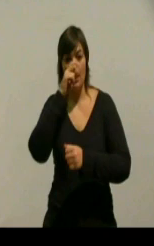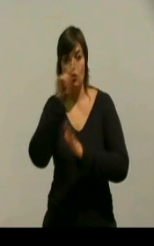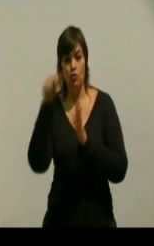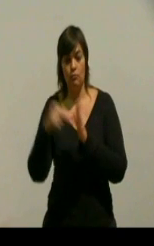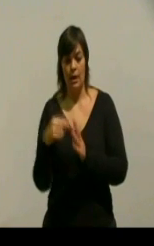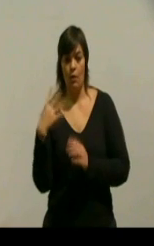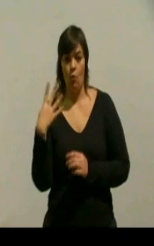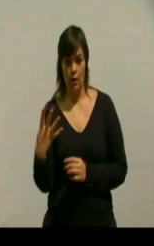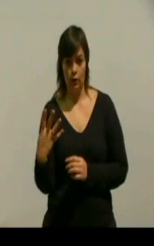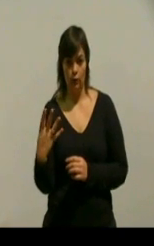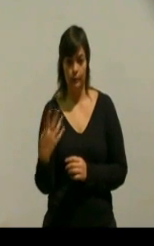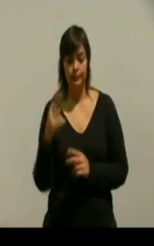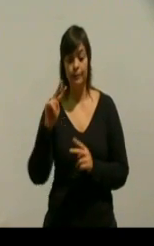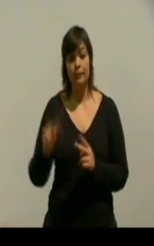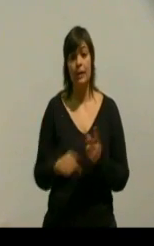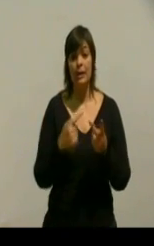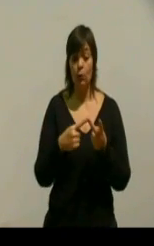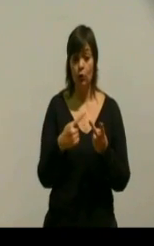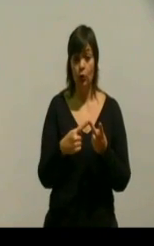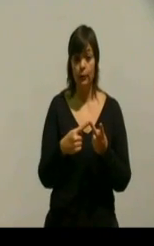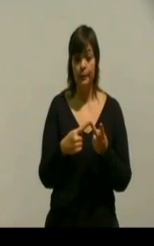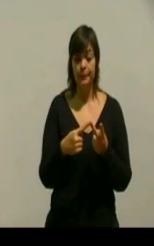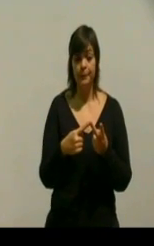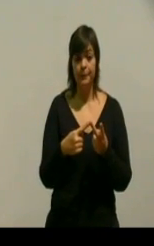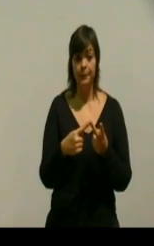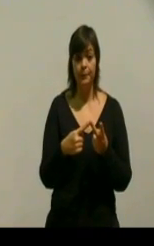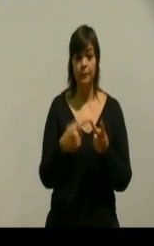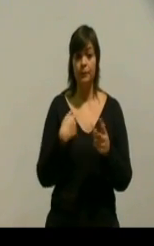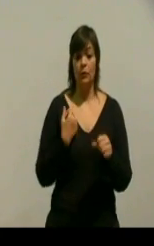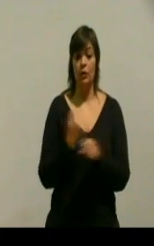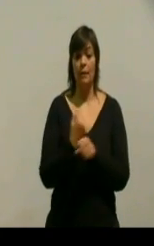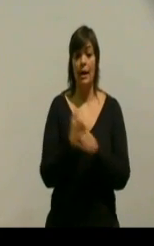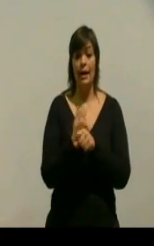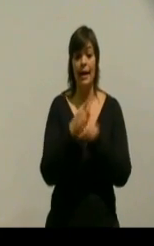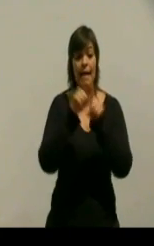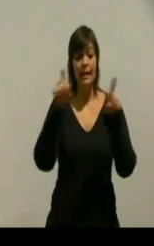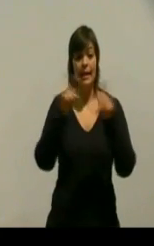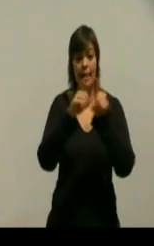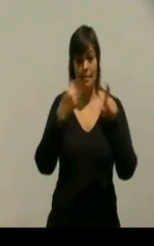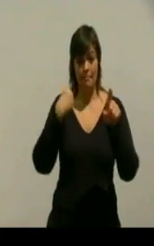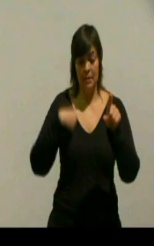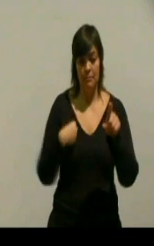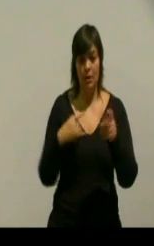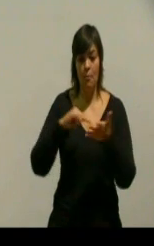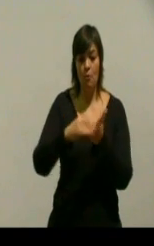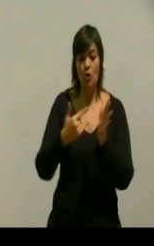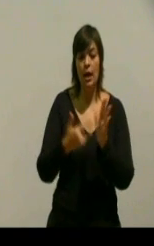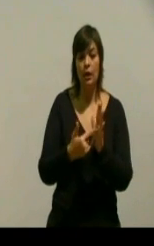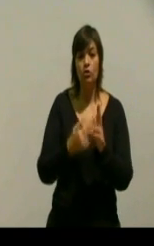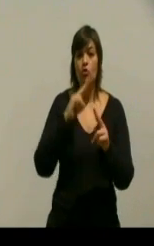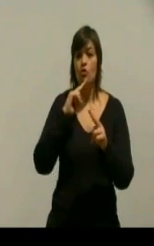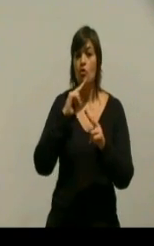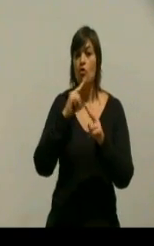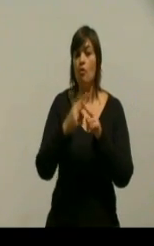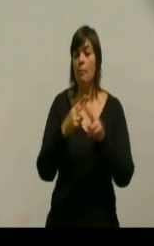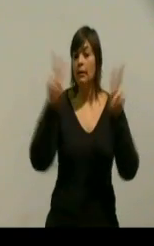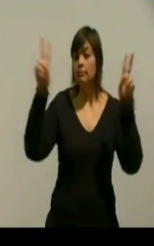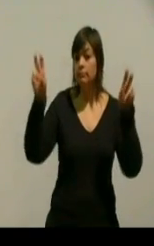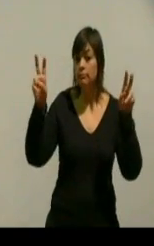2004. En segundo lugar, trabajé para la misma entidad en un proyecto titulado Obtención